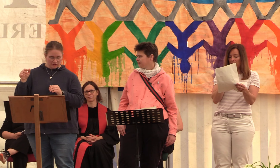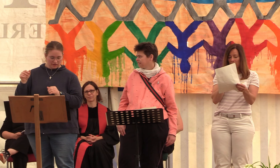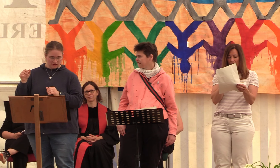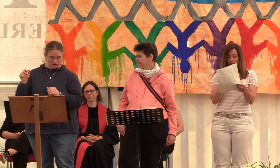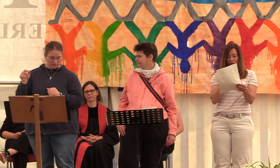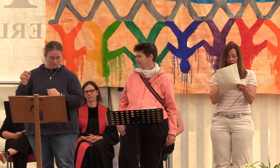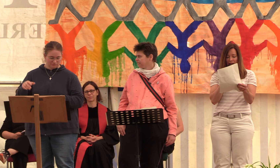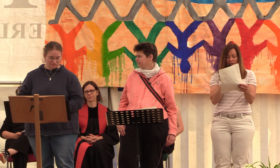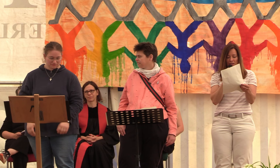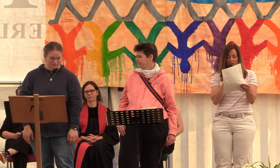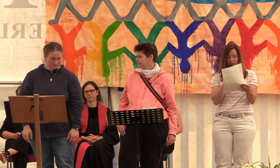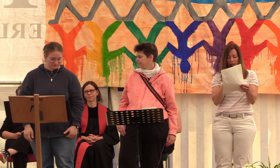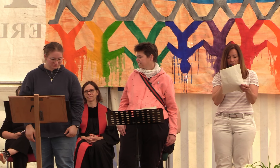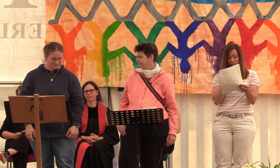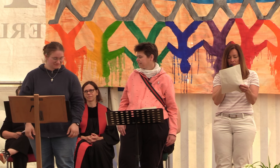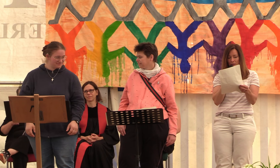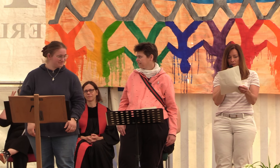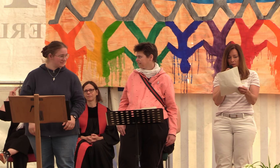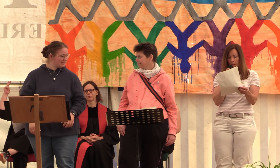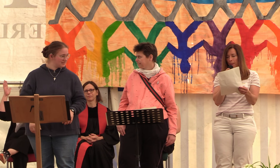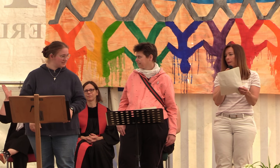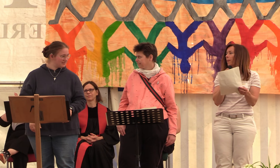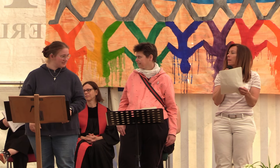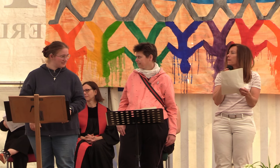Schenk ihnen ein leichtes Herz.